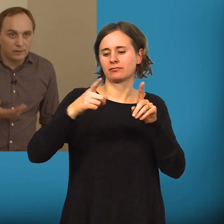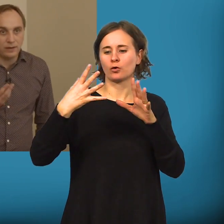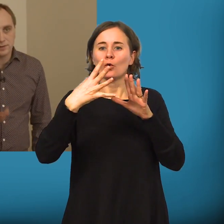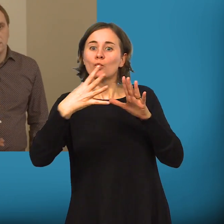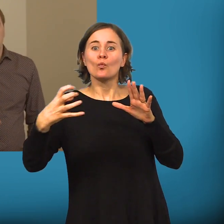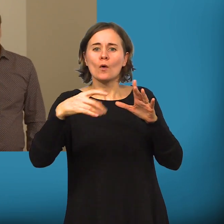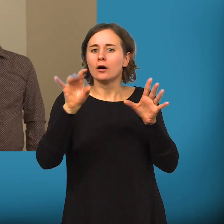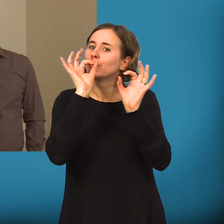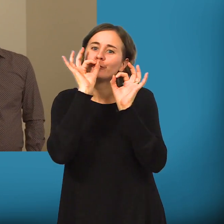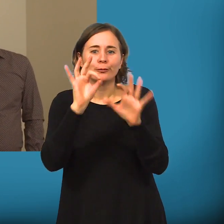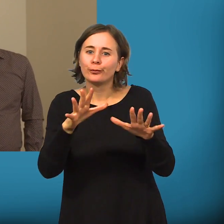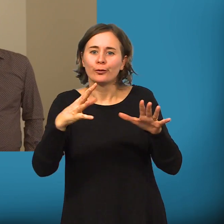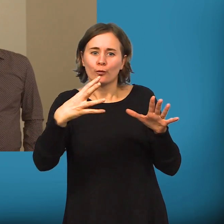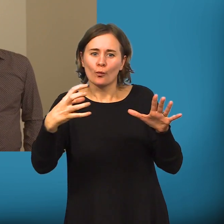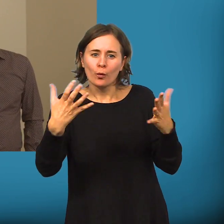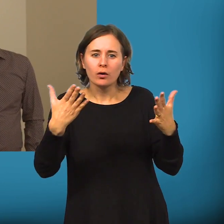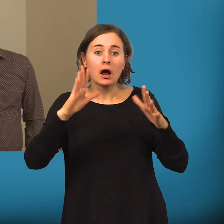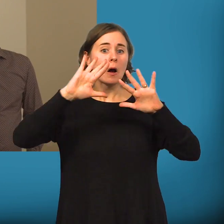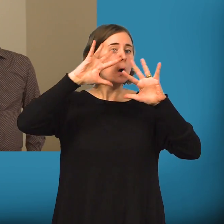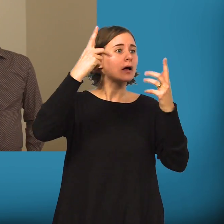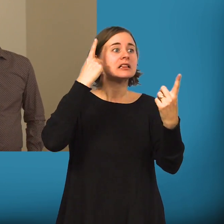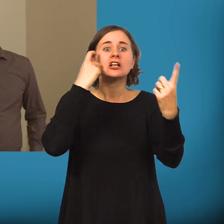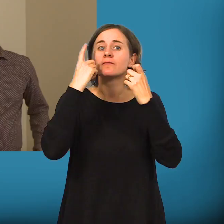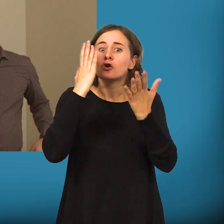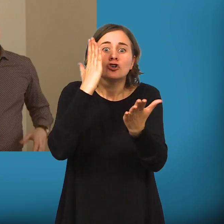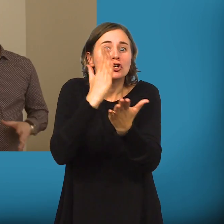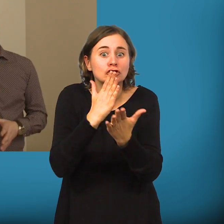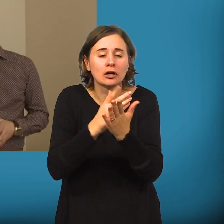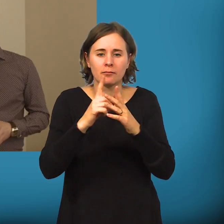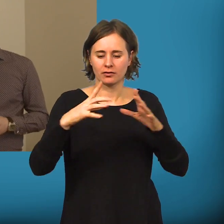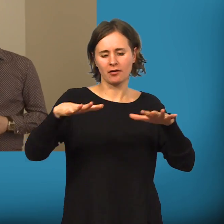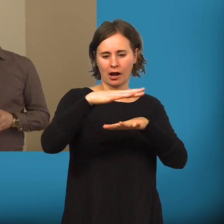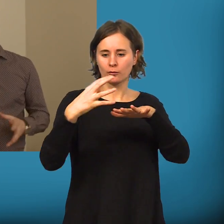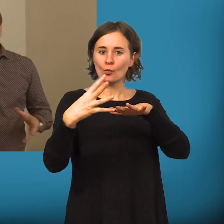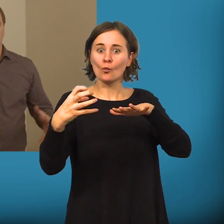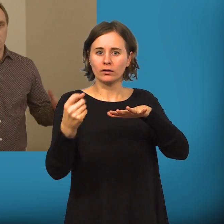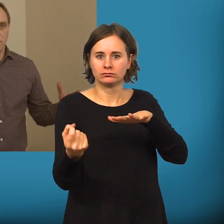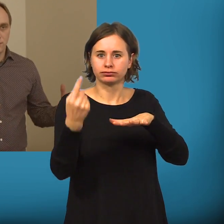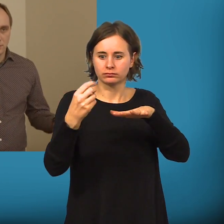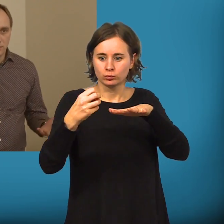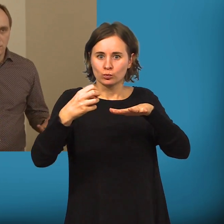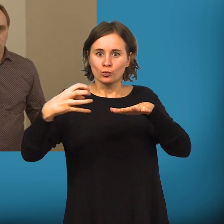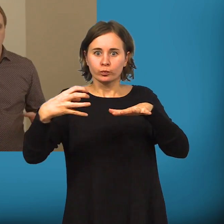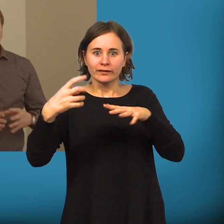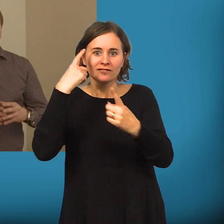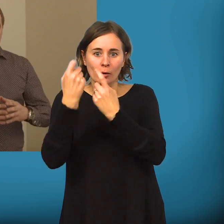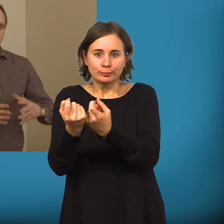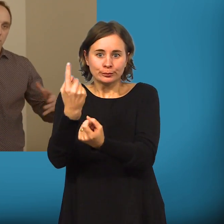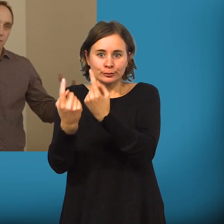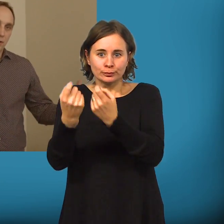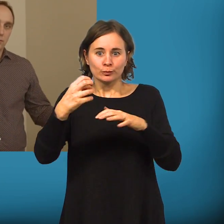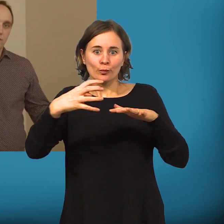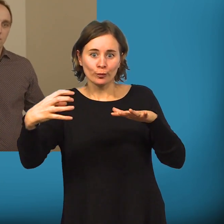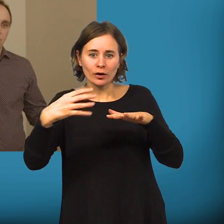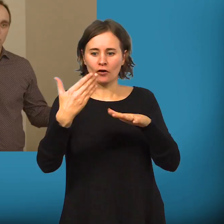Aplinkoje nėra informacijos vakumo. Jeigu tik tai prireikia kokios nors informacijos,